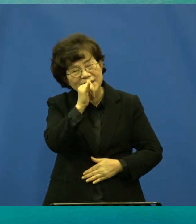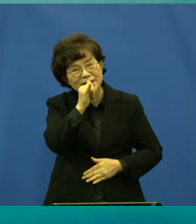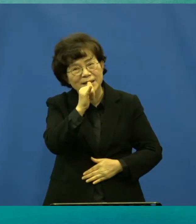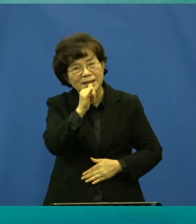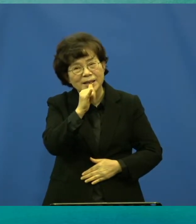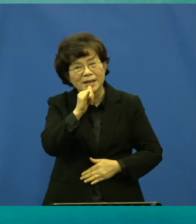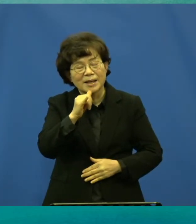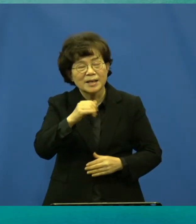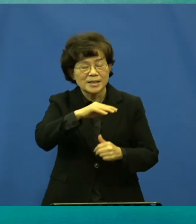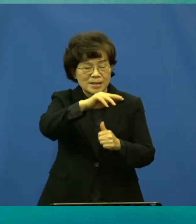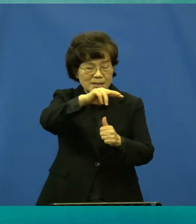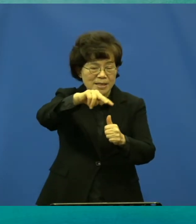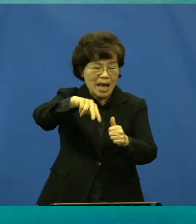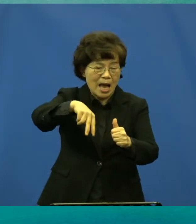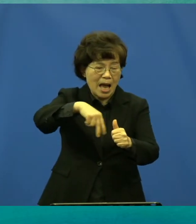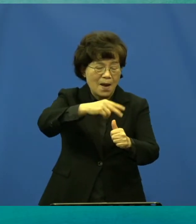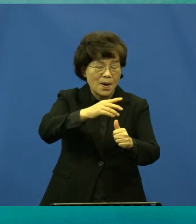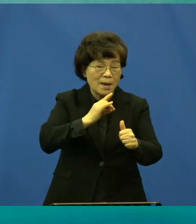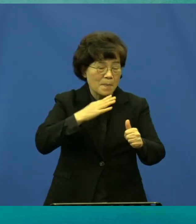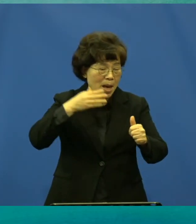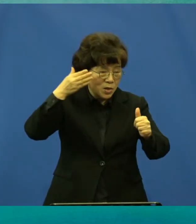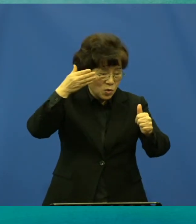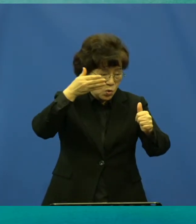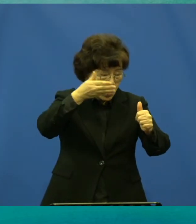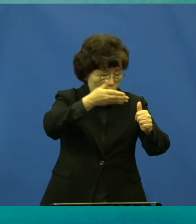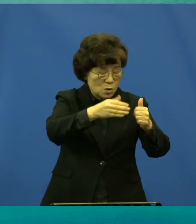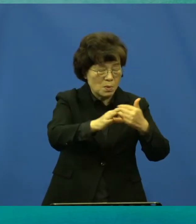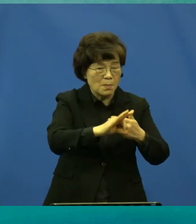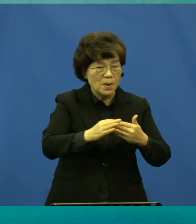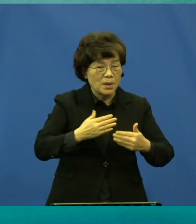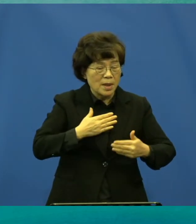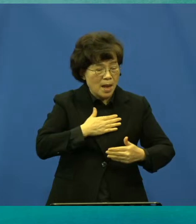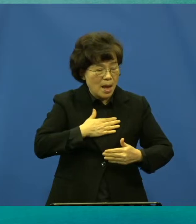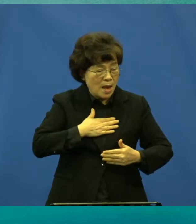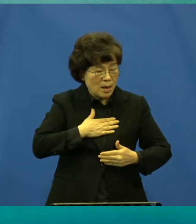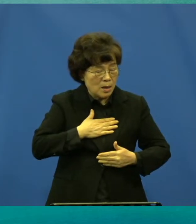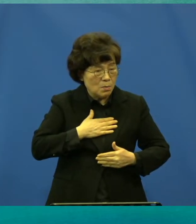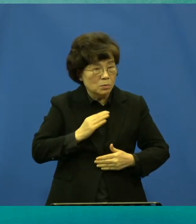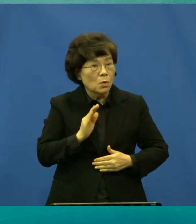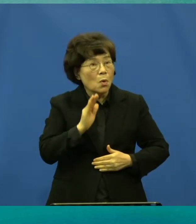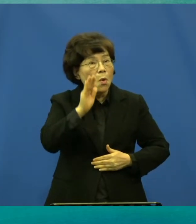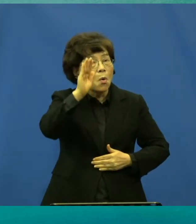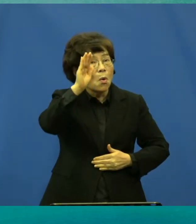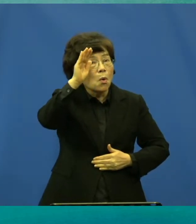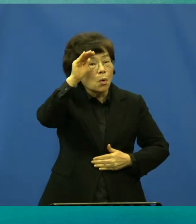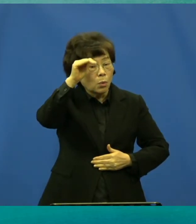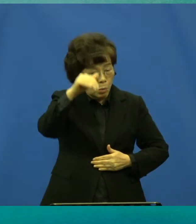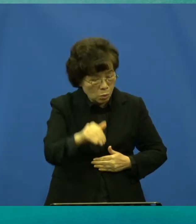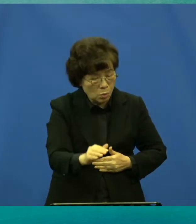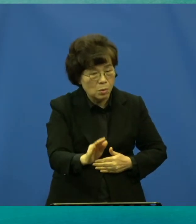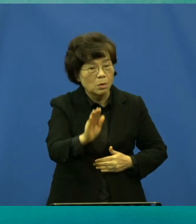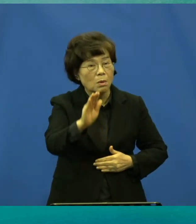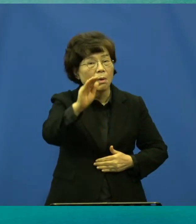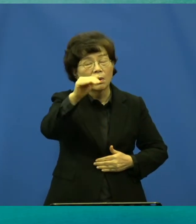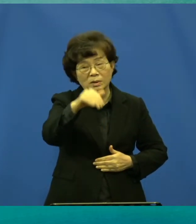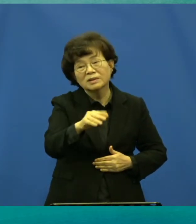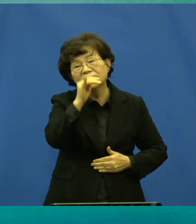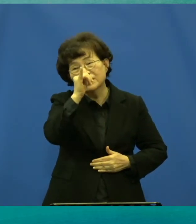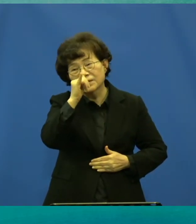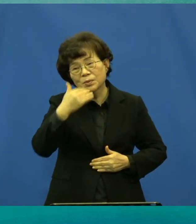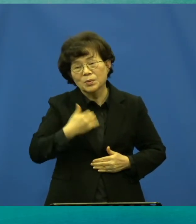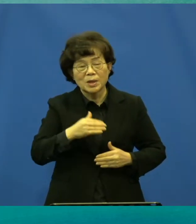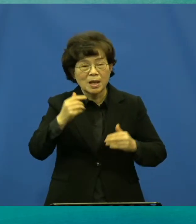우리가 그 상황에 초점을 맞추면 내 기분은 업앤다운을 계속하는 거예요. 우리의